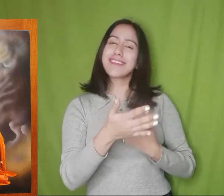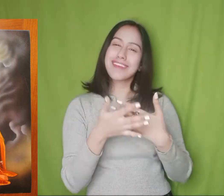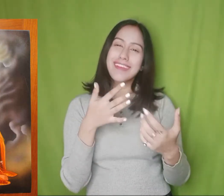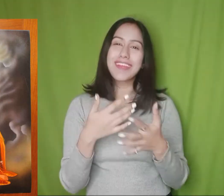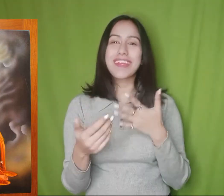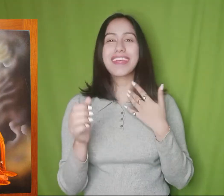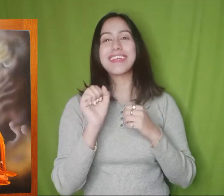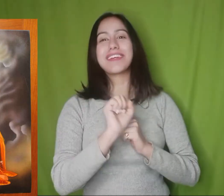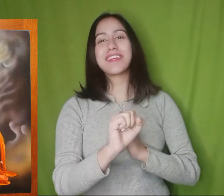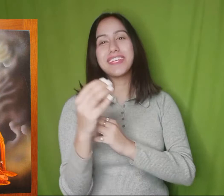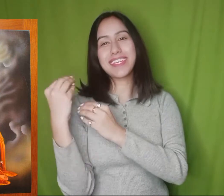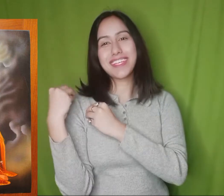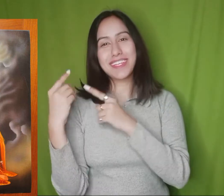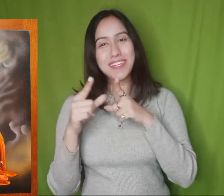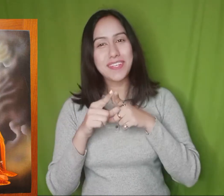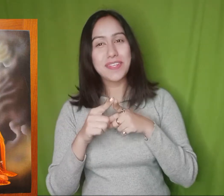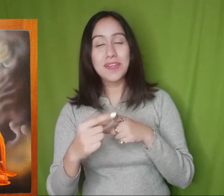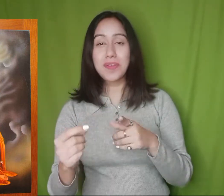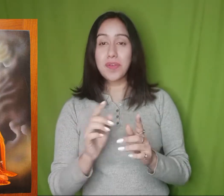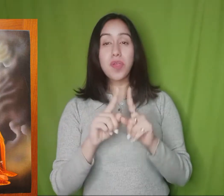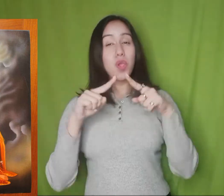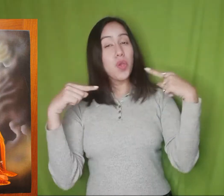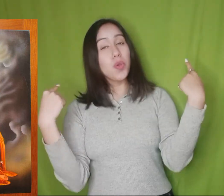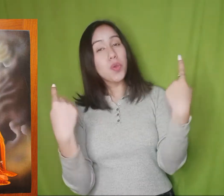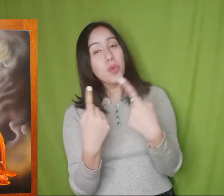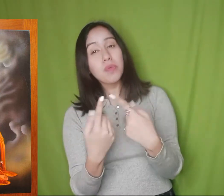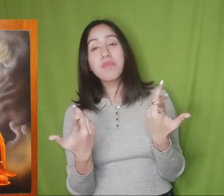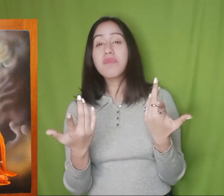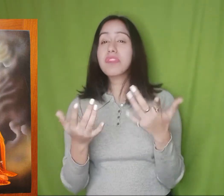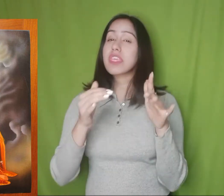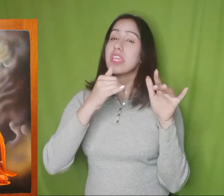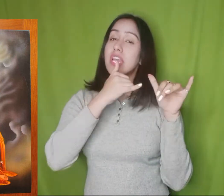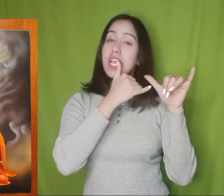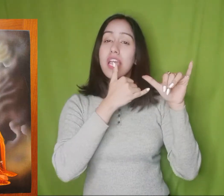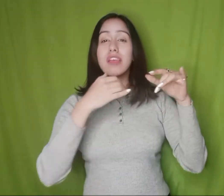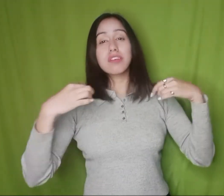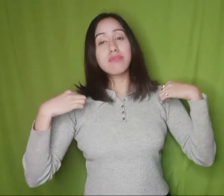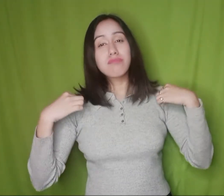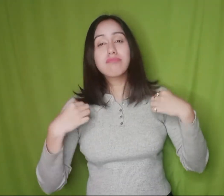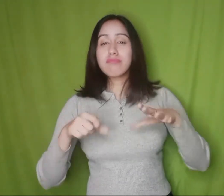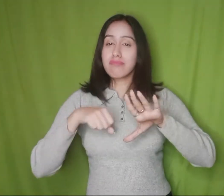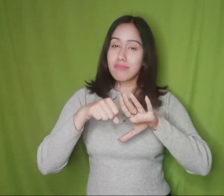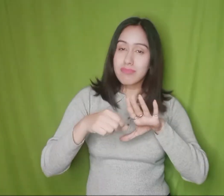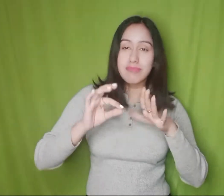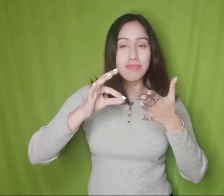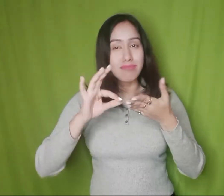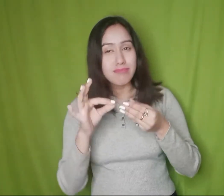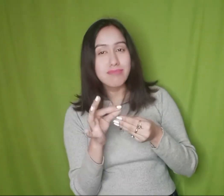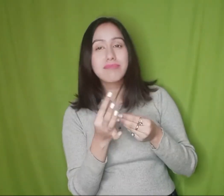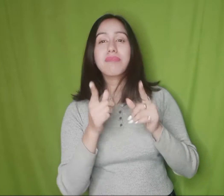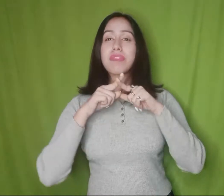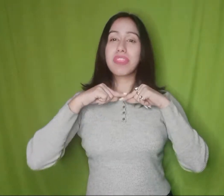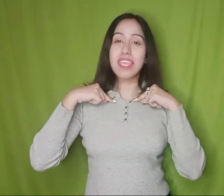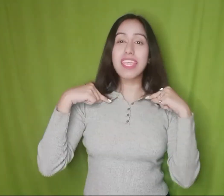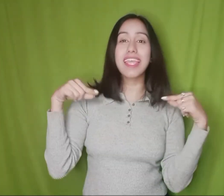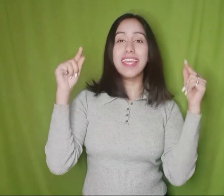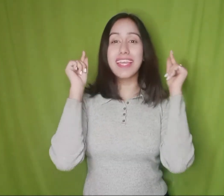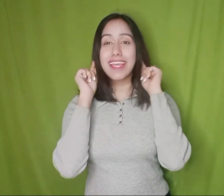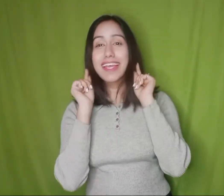पाठ, सबकी जिम्मेदारी उन नन्हे हाथों ने अपने आप उठा ली थी। उसके कमरे में सारा दिन कभी कृष्णा के